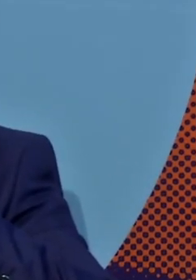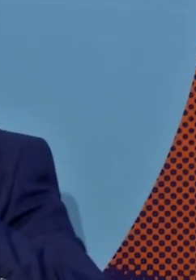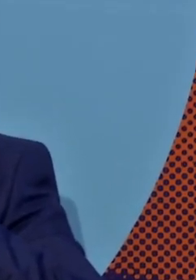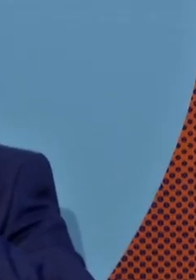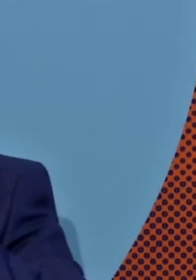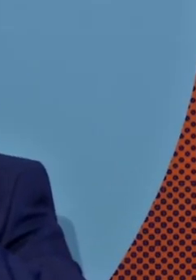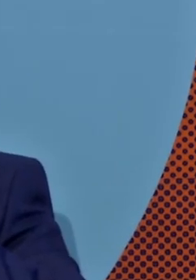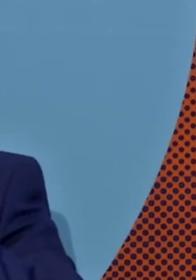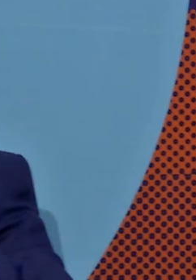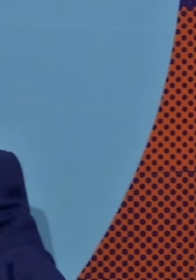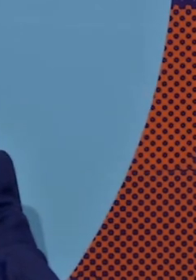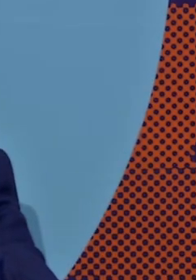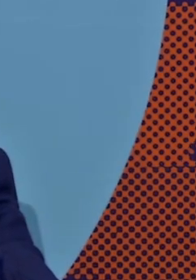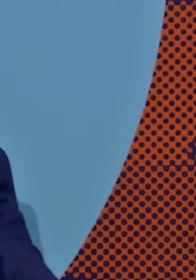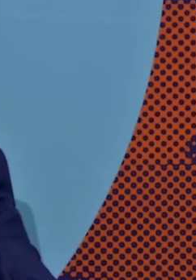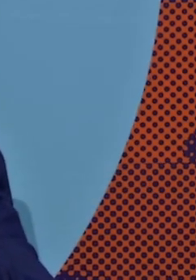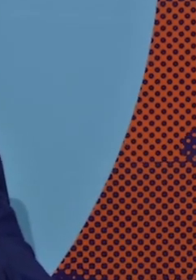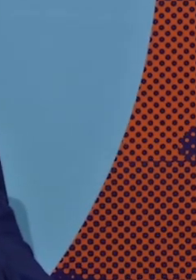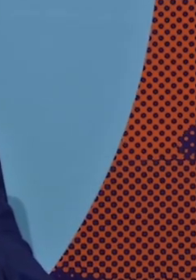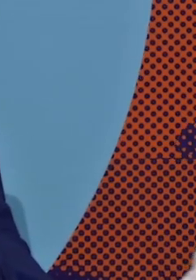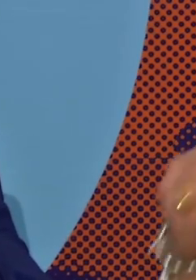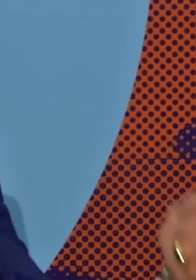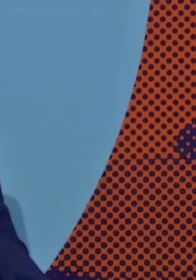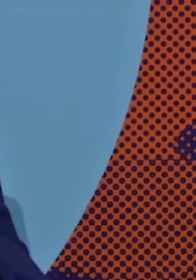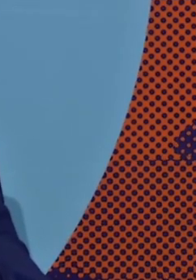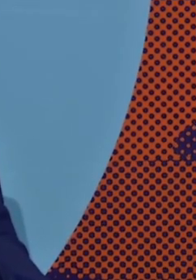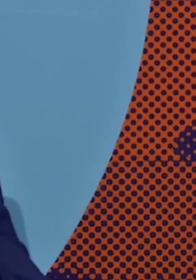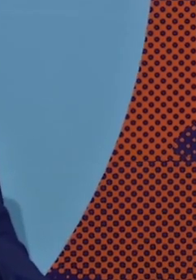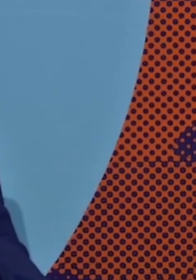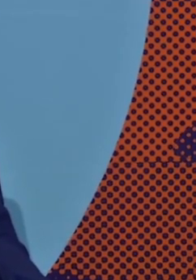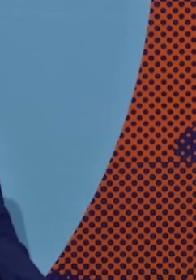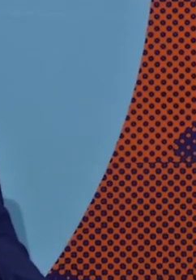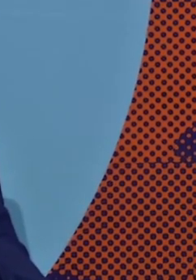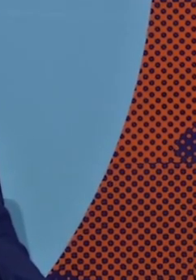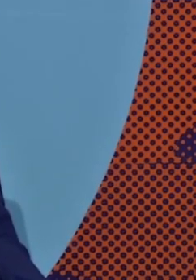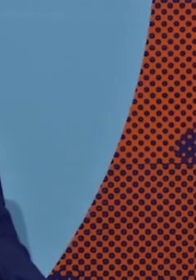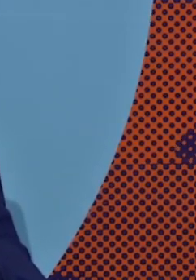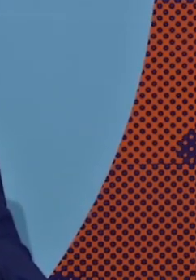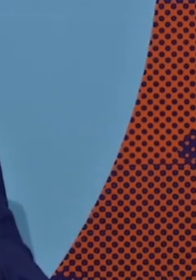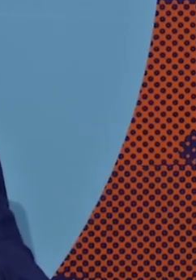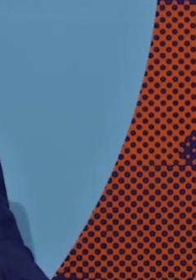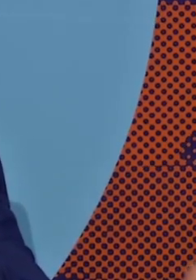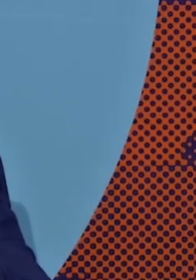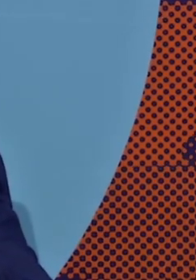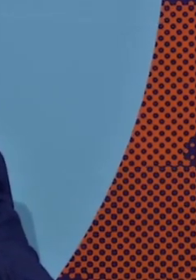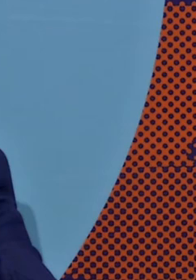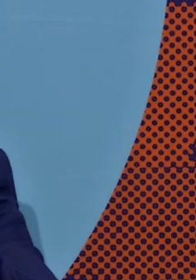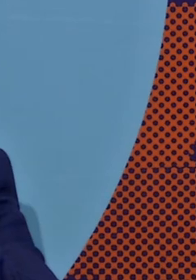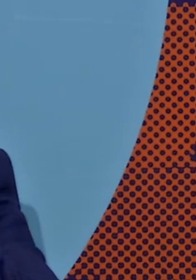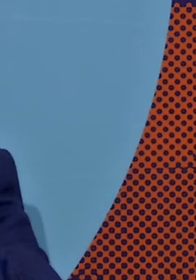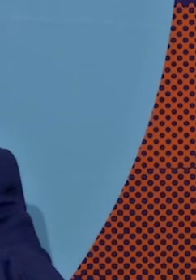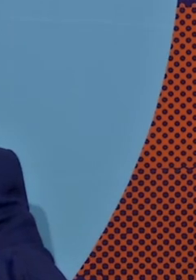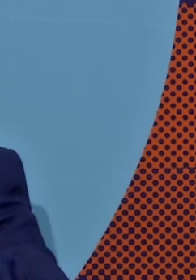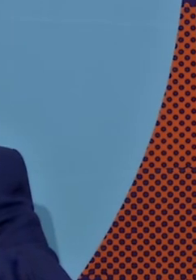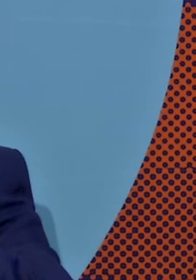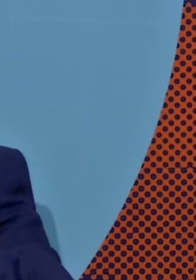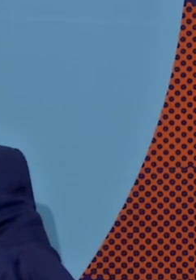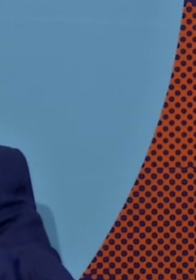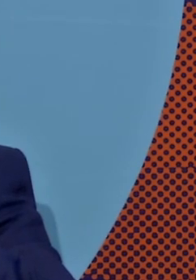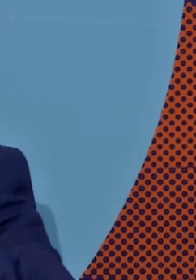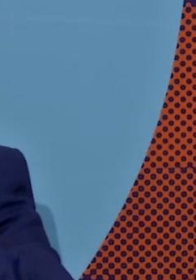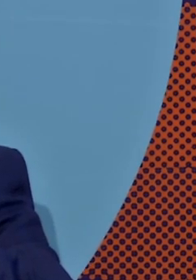näringsliv. Och jag tycker det är viktigt, för då tittar vi verkligen ut över Tellerrand, som man, över tallrikskanten som man